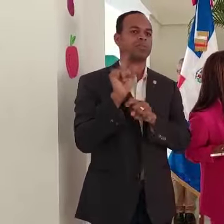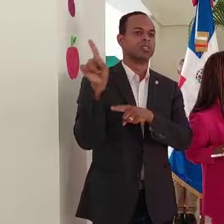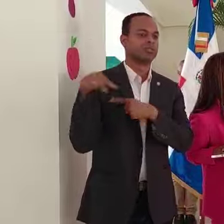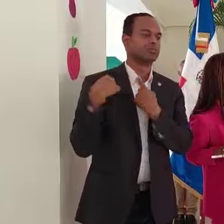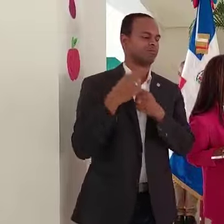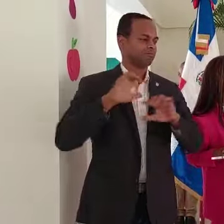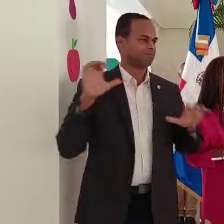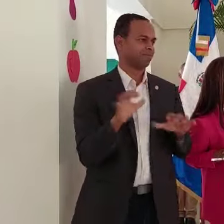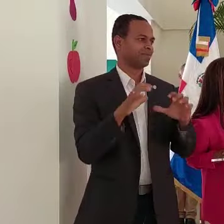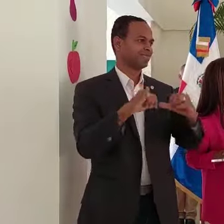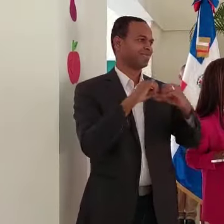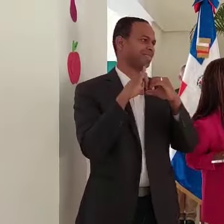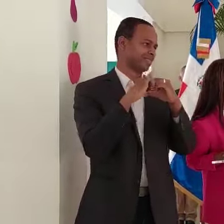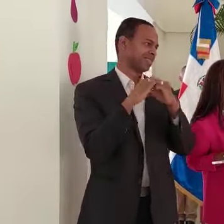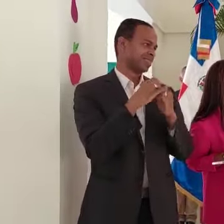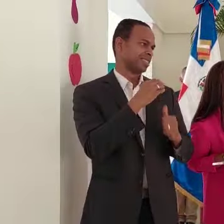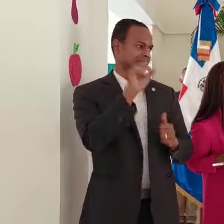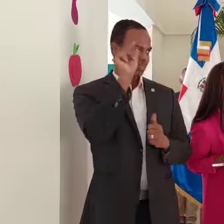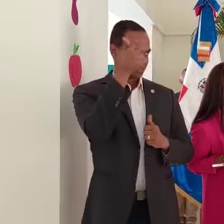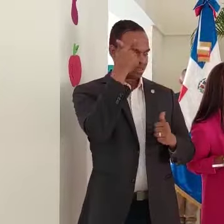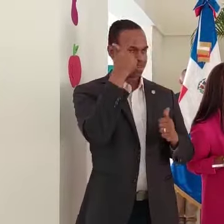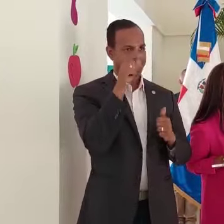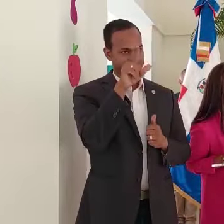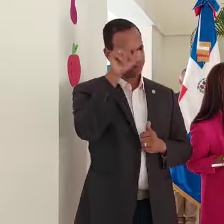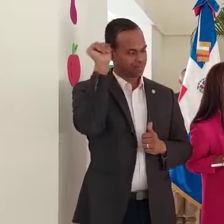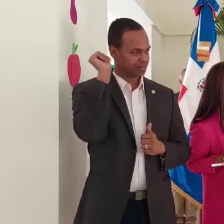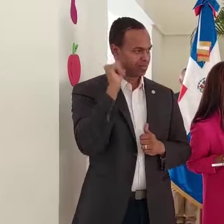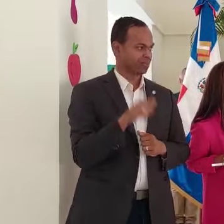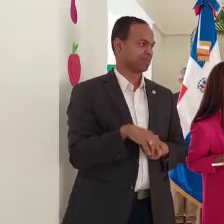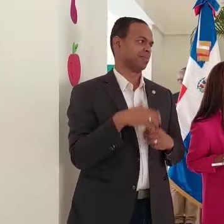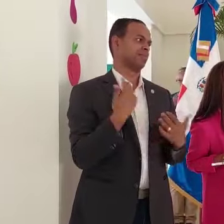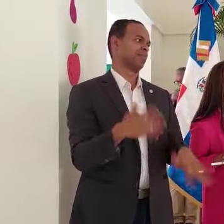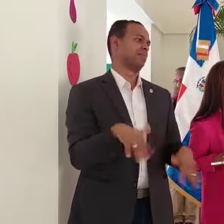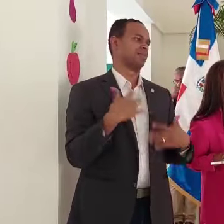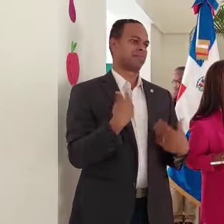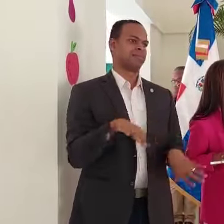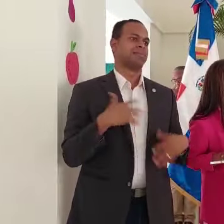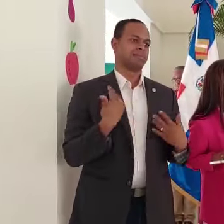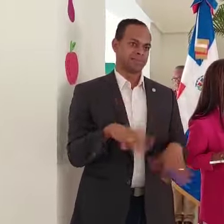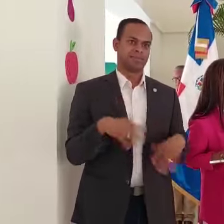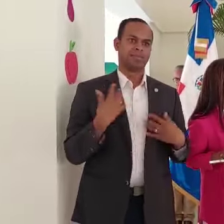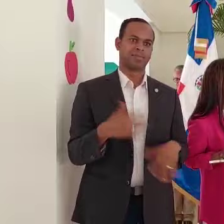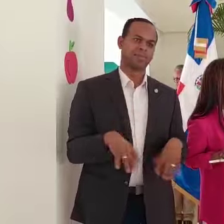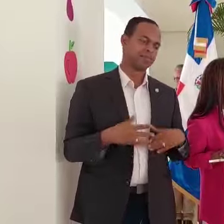haciendo el INAIPI y el gobierno de Luis Abinader. De verdad que